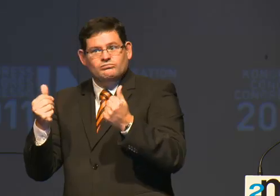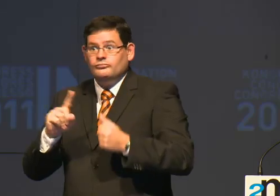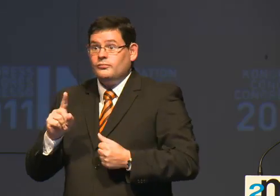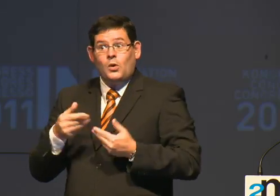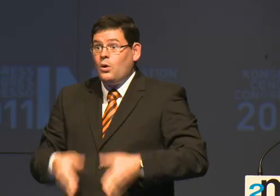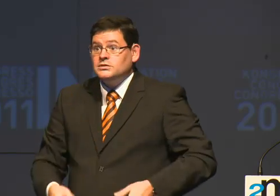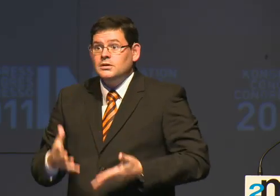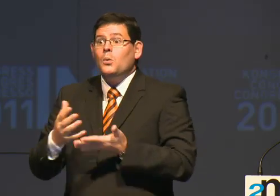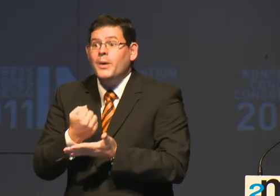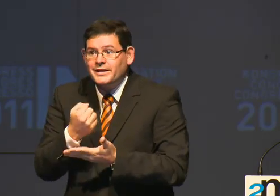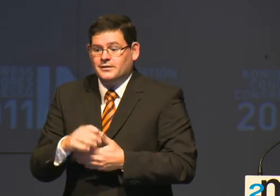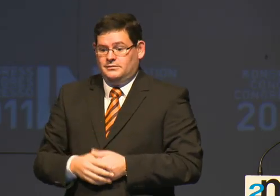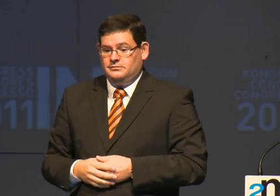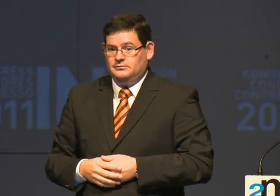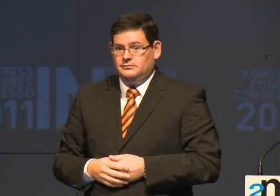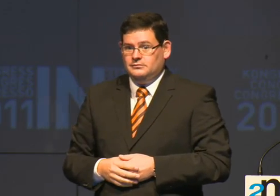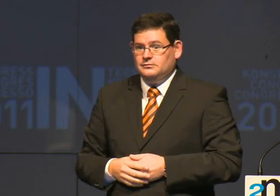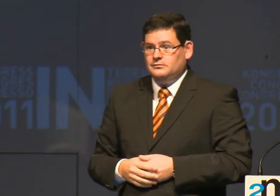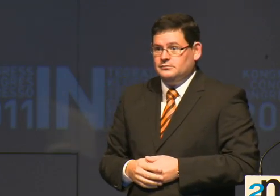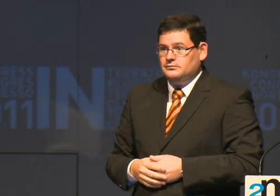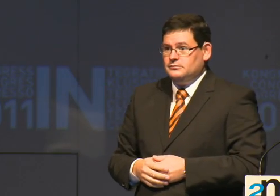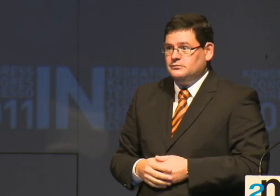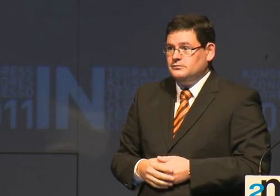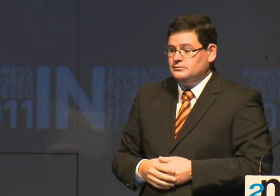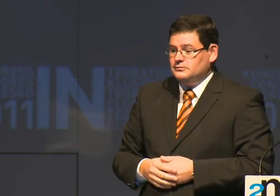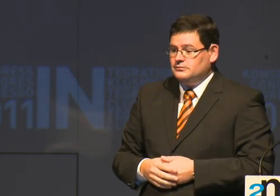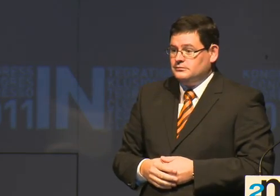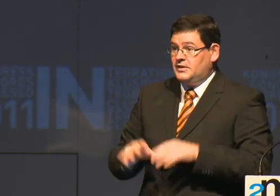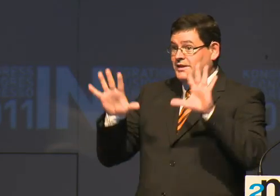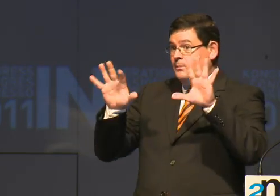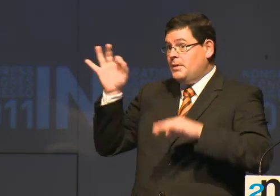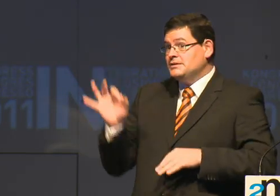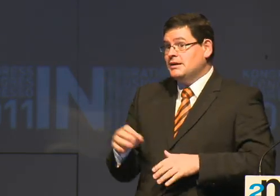travail ou les personnes qui ont très peu d'accès aux hautes études.